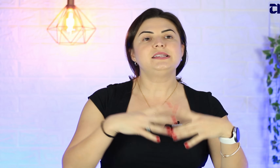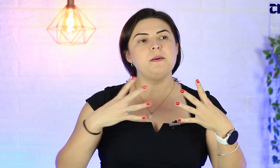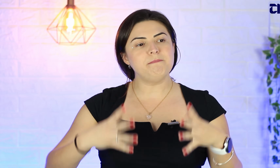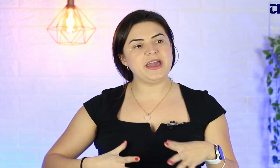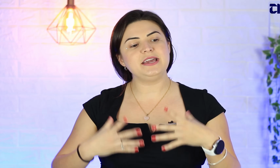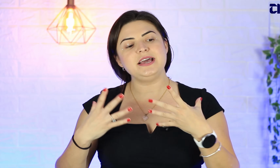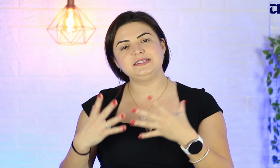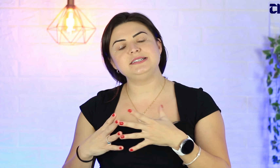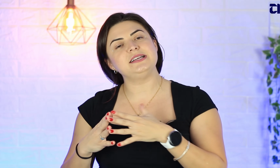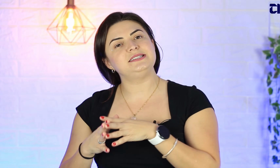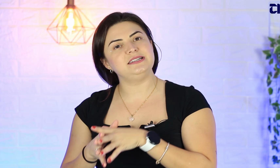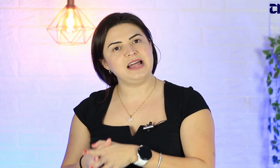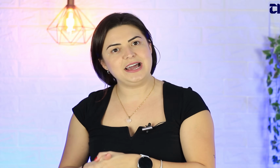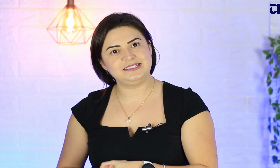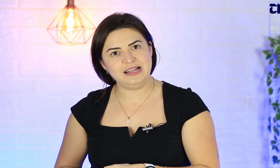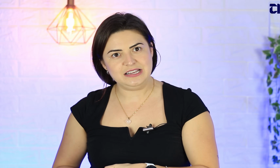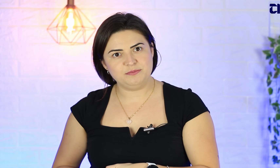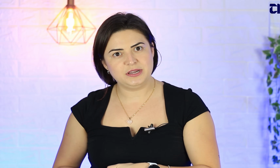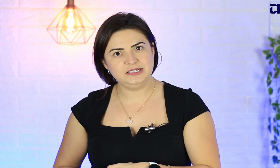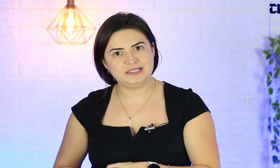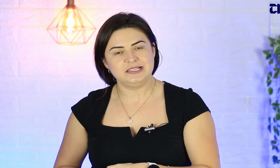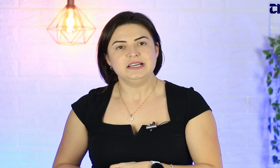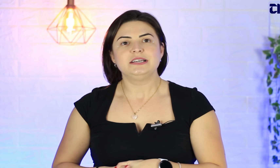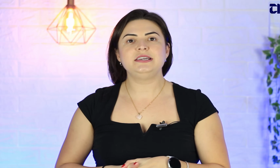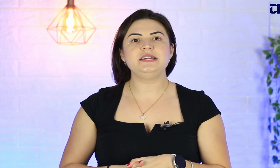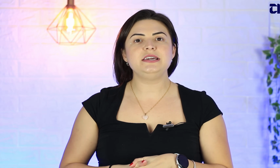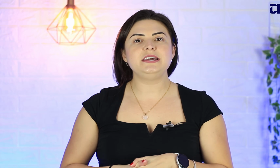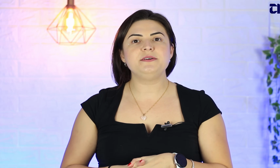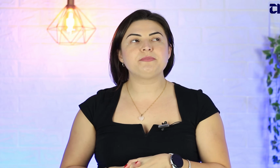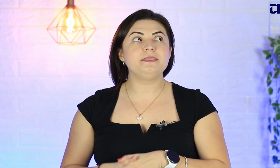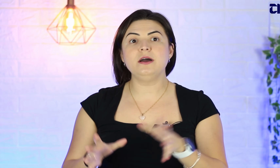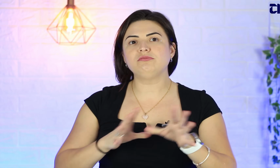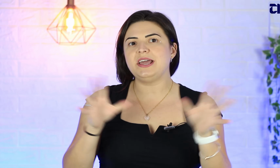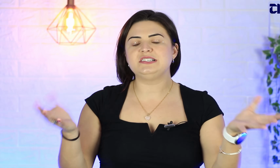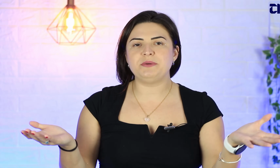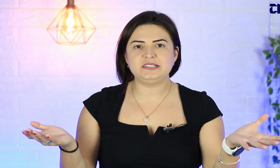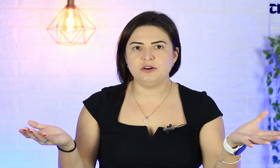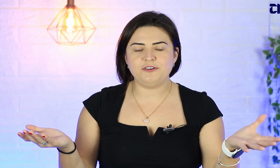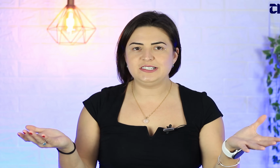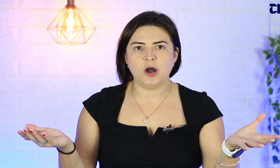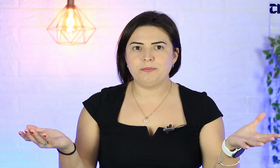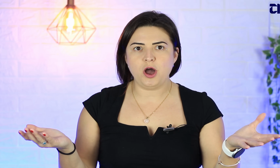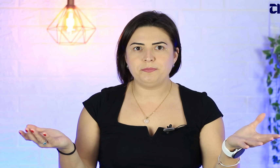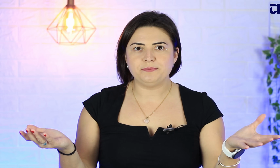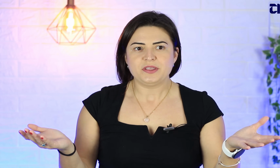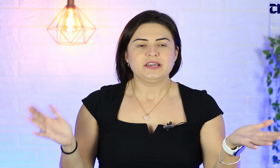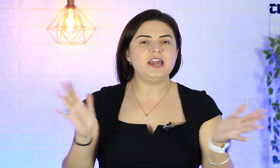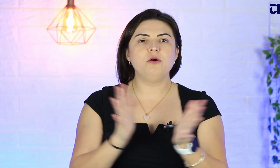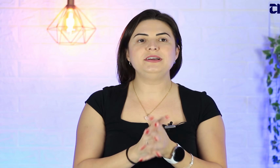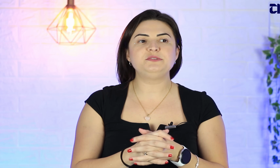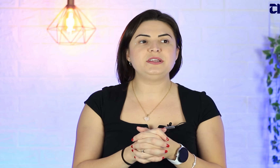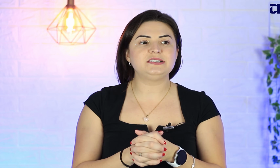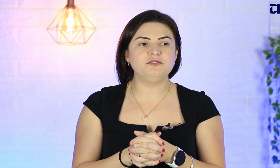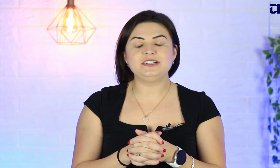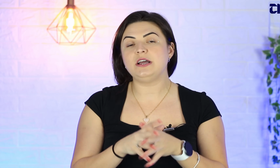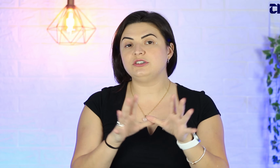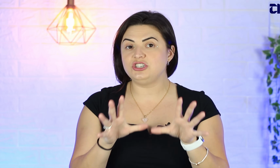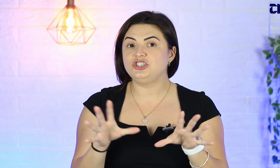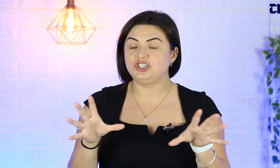também existem sinais da Libras que não tem expressão facial própria, que é uma expressão facial, a gente